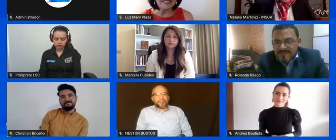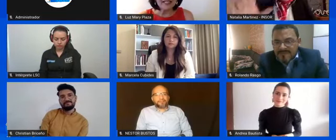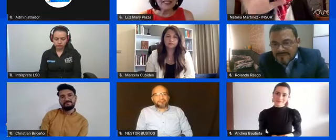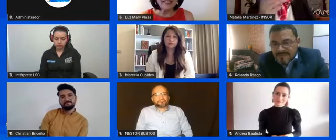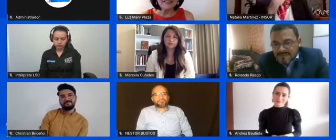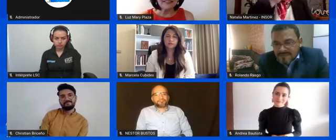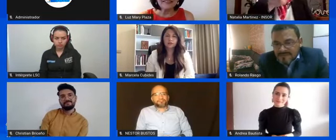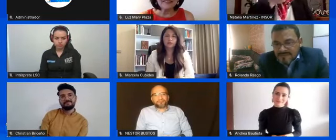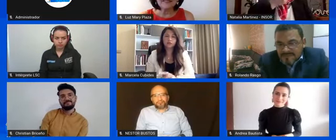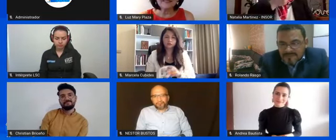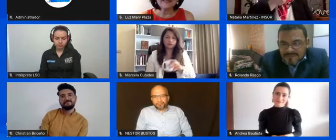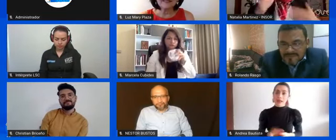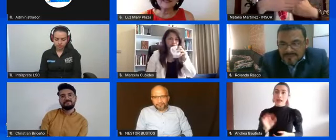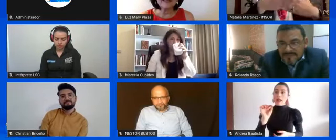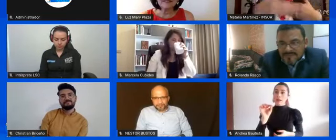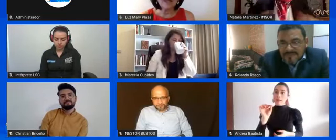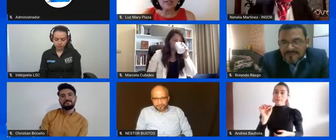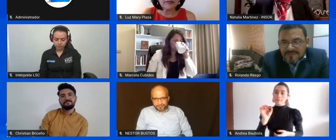¡Ay!